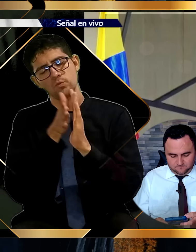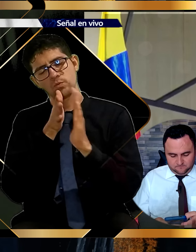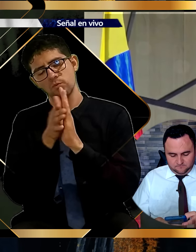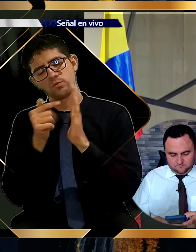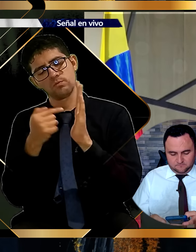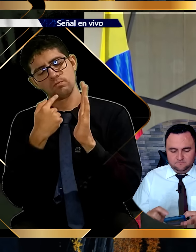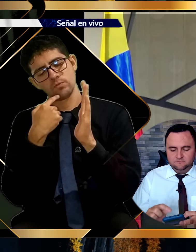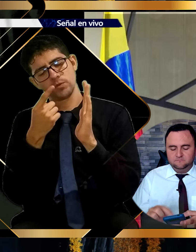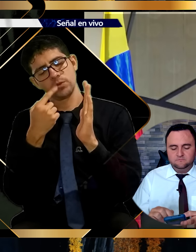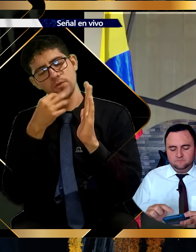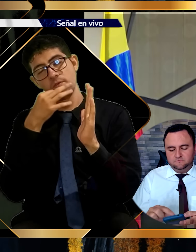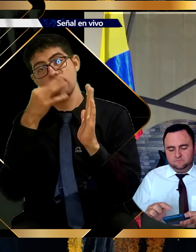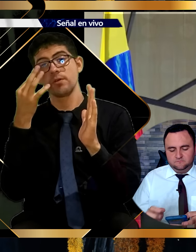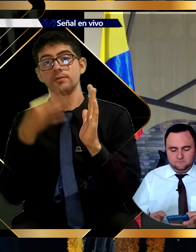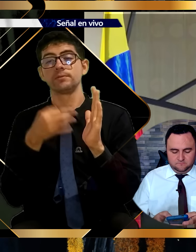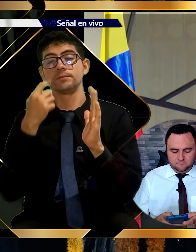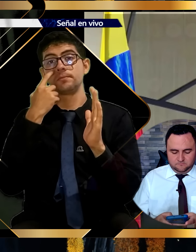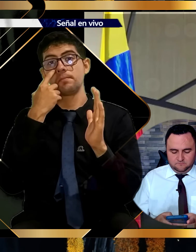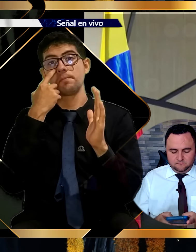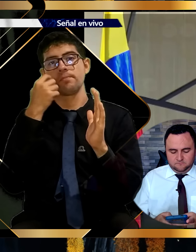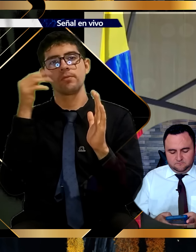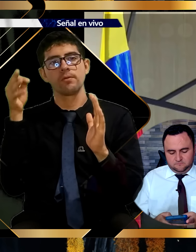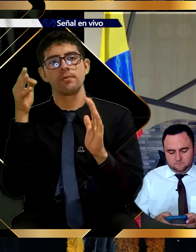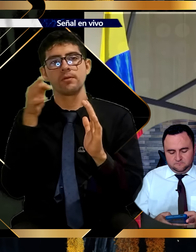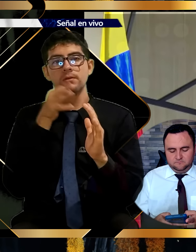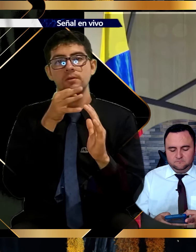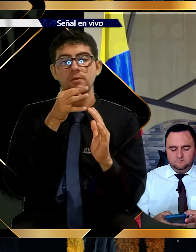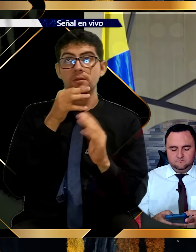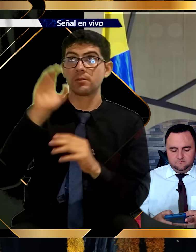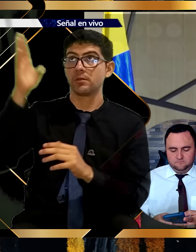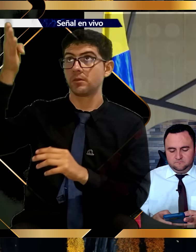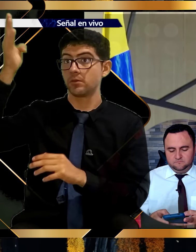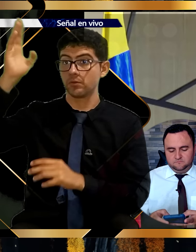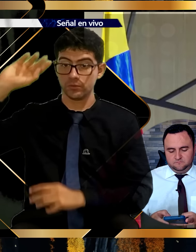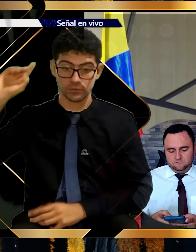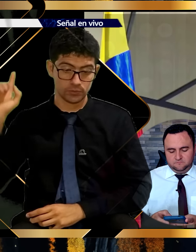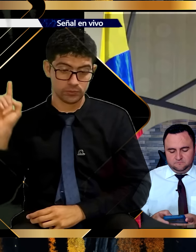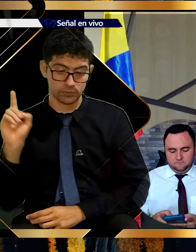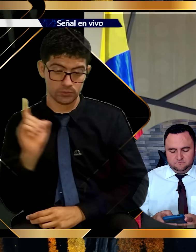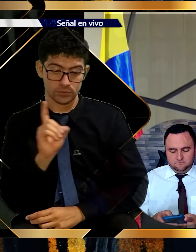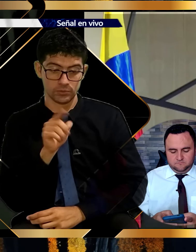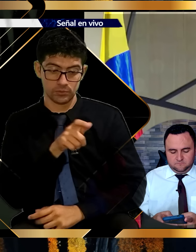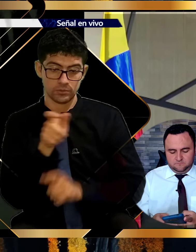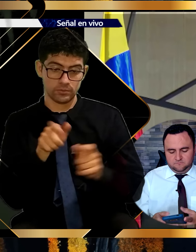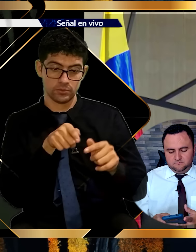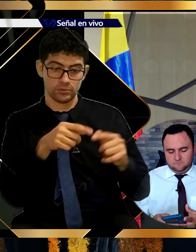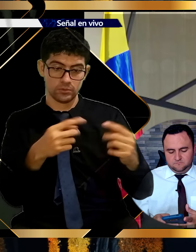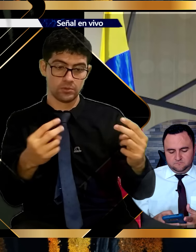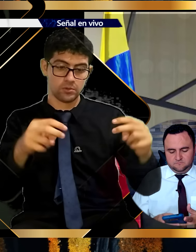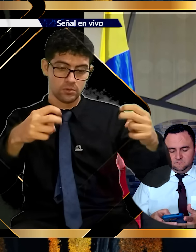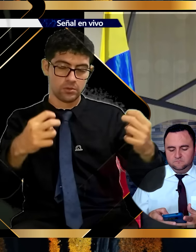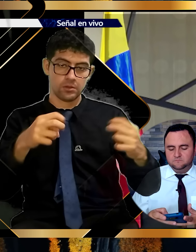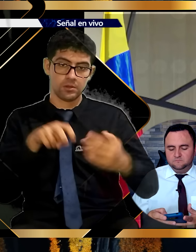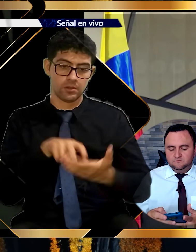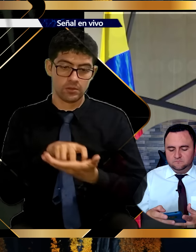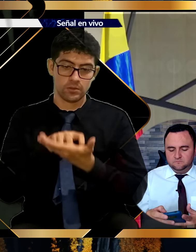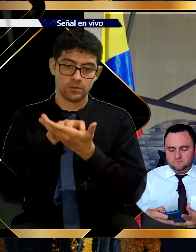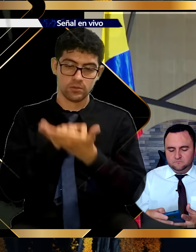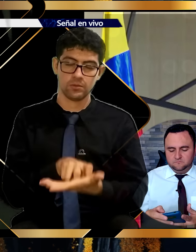Porque yo veo últimamente que cuando uno predica de la venida del Señor, el altar se llena. Ese es un sermón que va a la